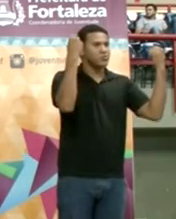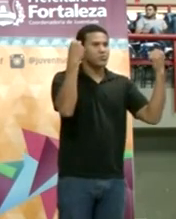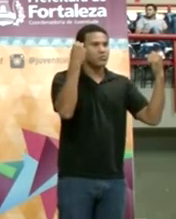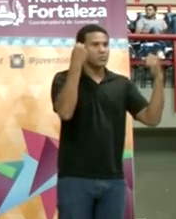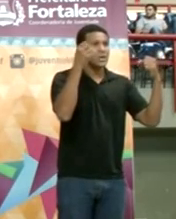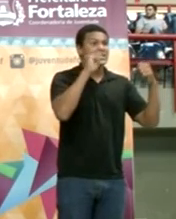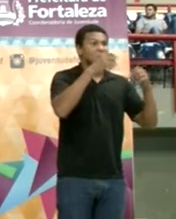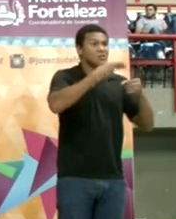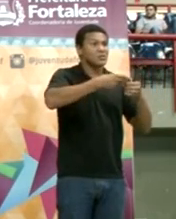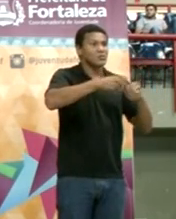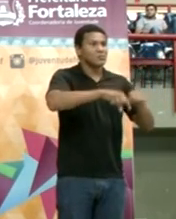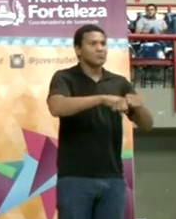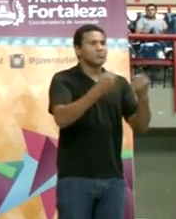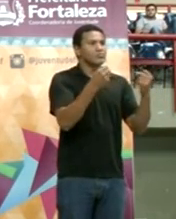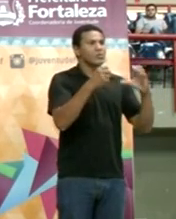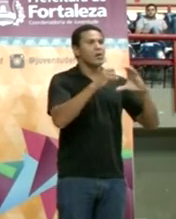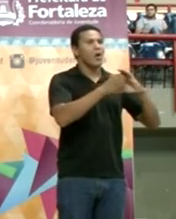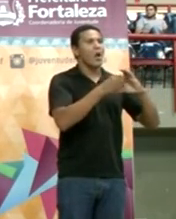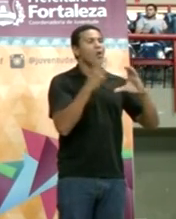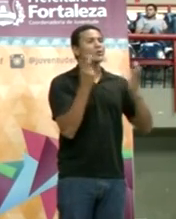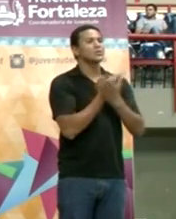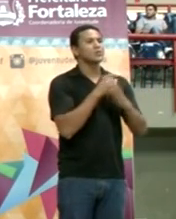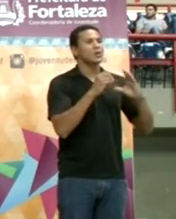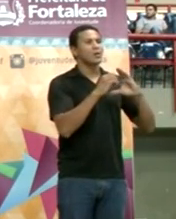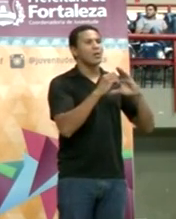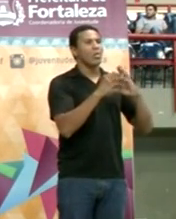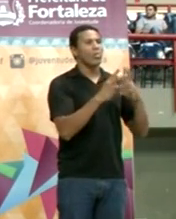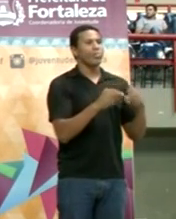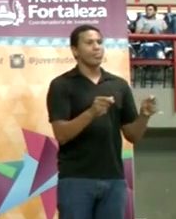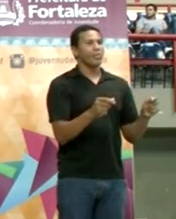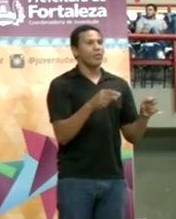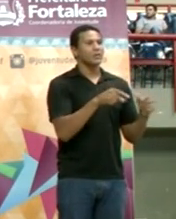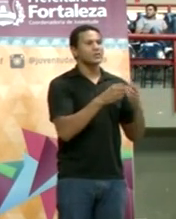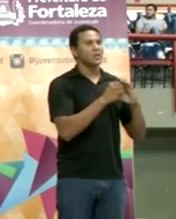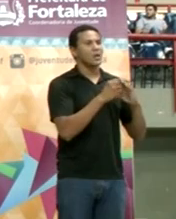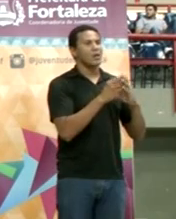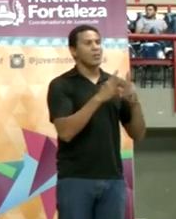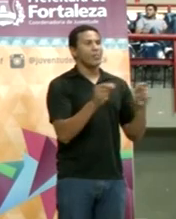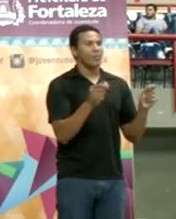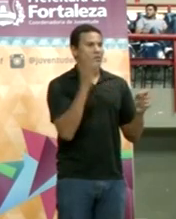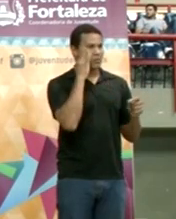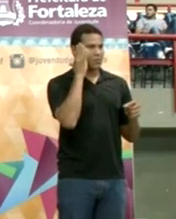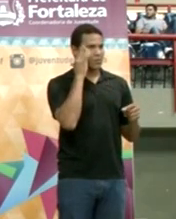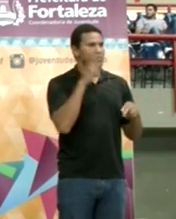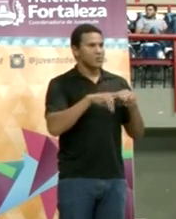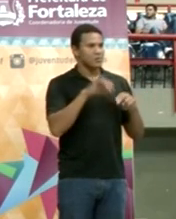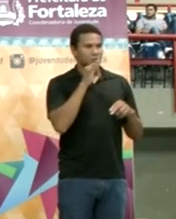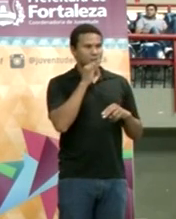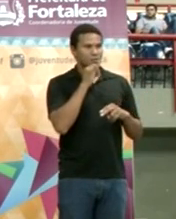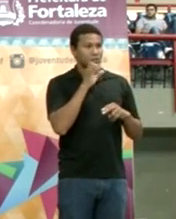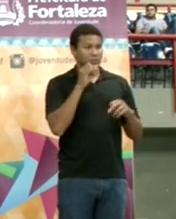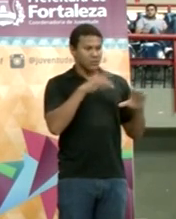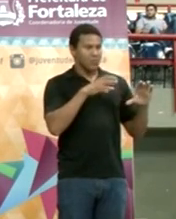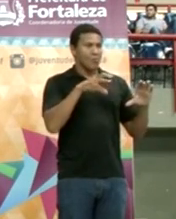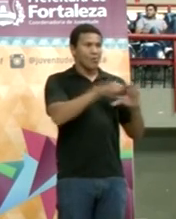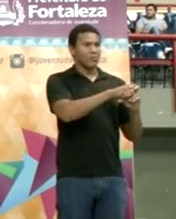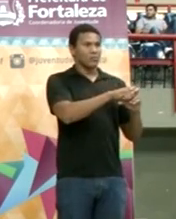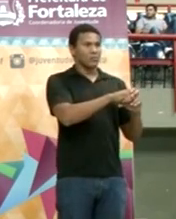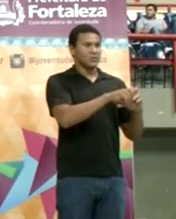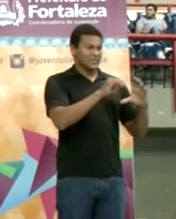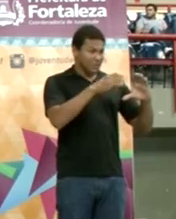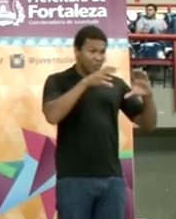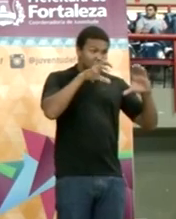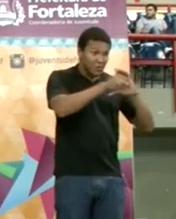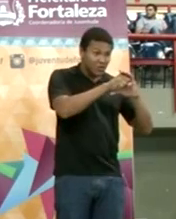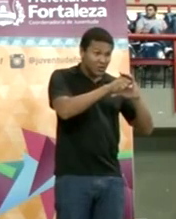ao nosso retículo. A gente vai lá com antibiótico e separa. Mas o vírus não tem como, porque ele invade o núcleo. Se tentar matar o núcleo,